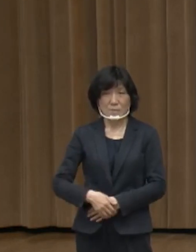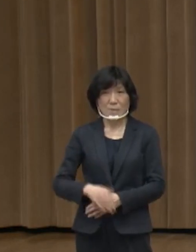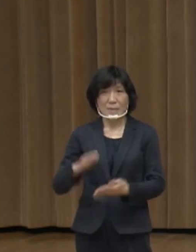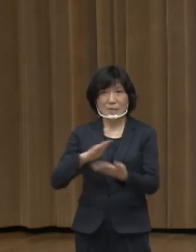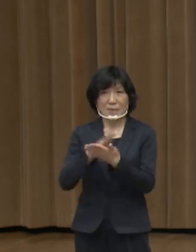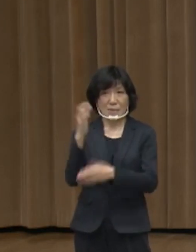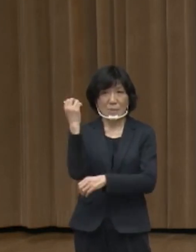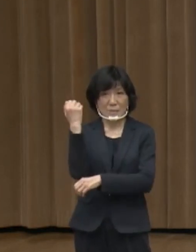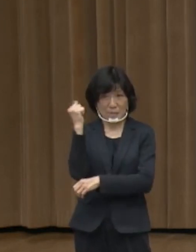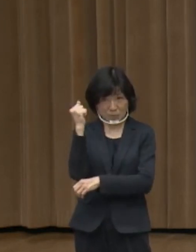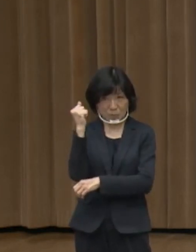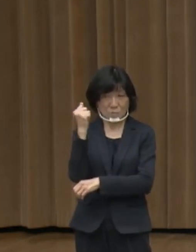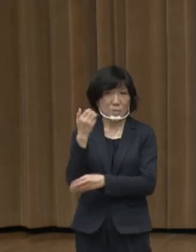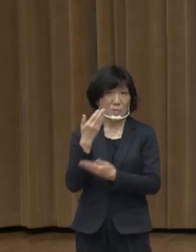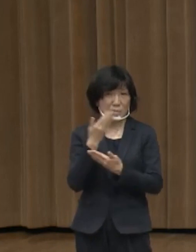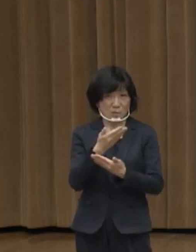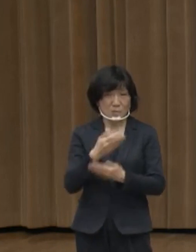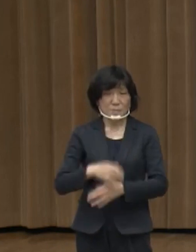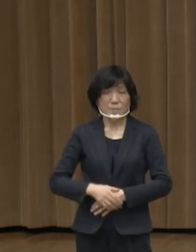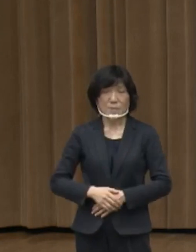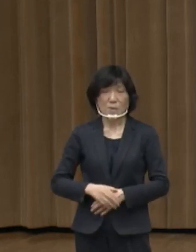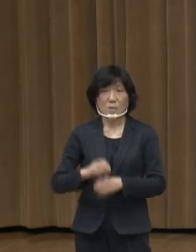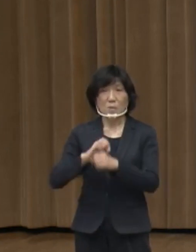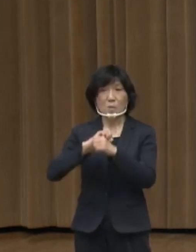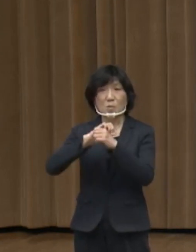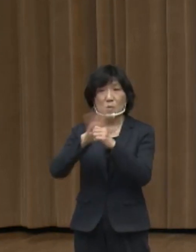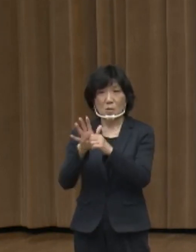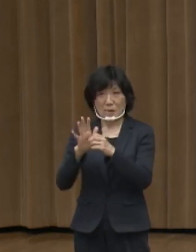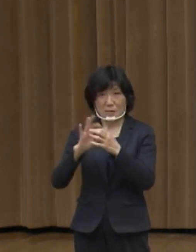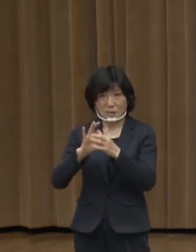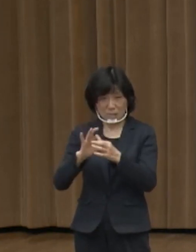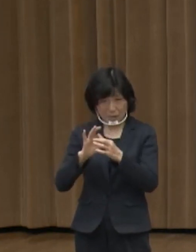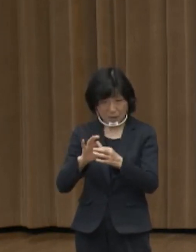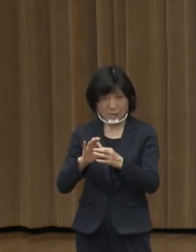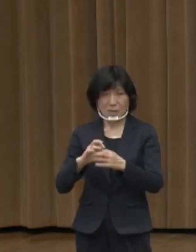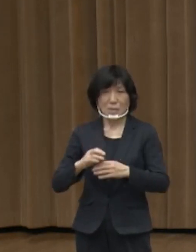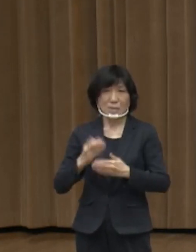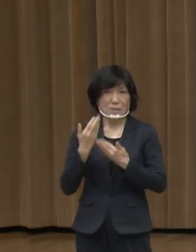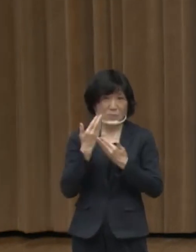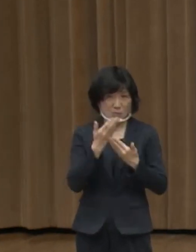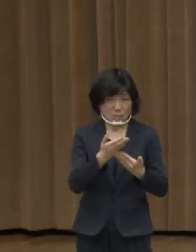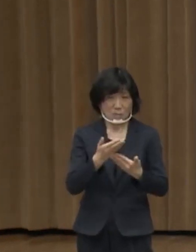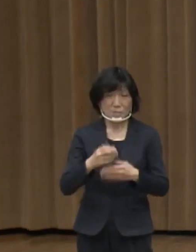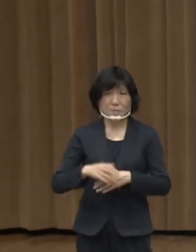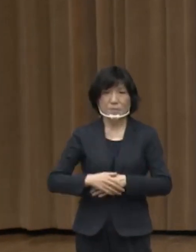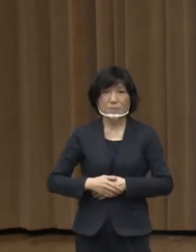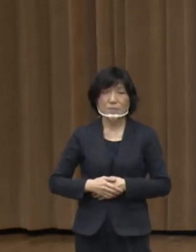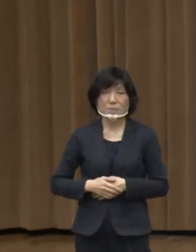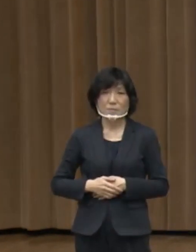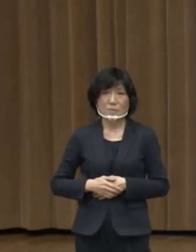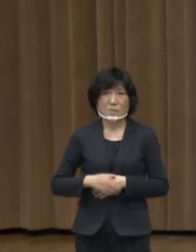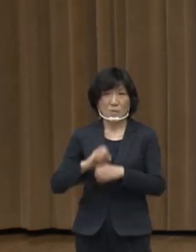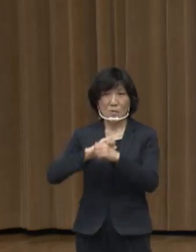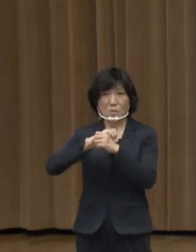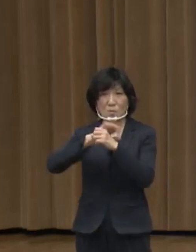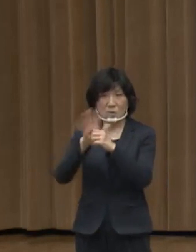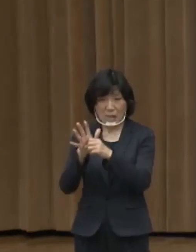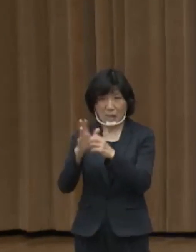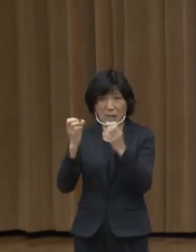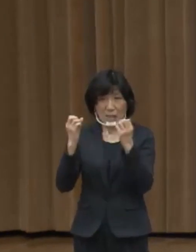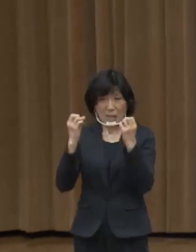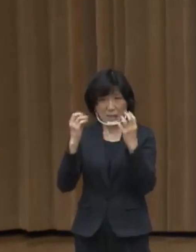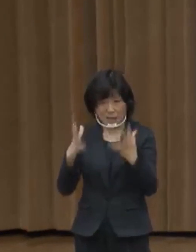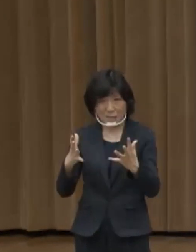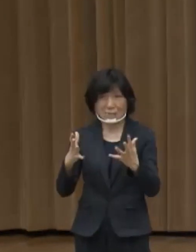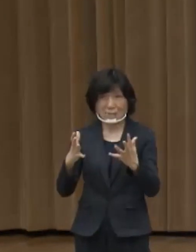埼玉新聞からと申します。コロナについてお伺いいたします。今知事のご発言の中でコロナの、新しいフェー